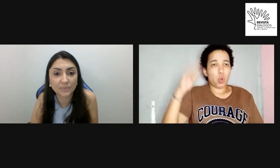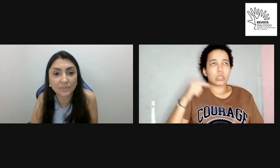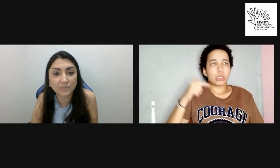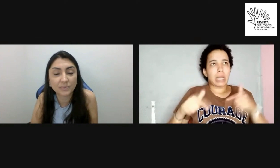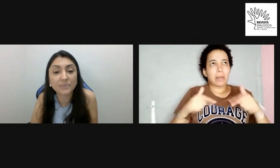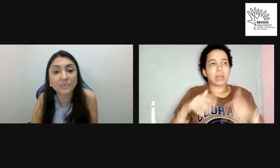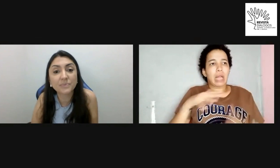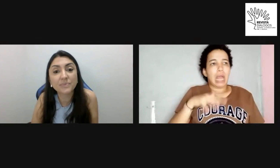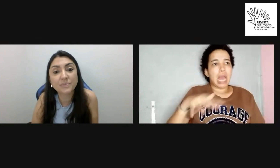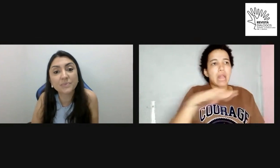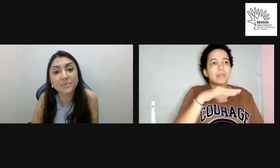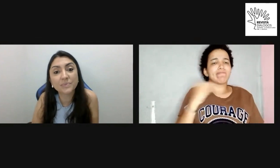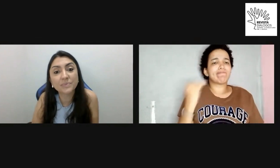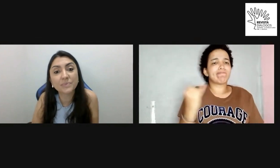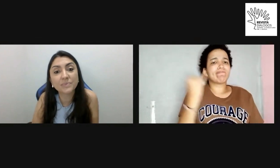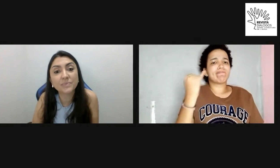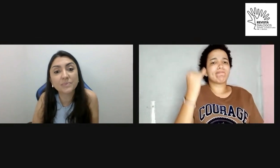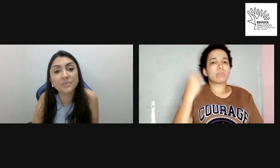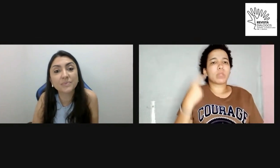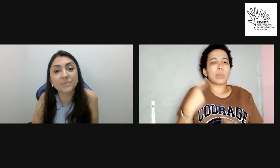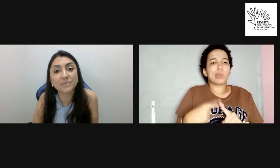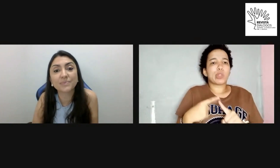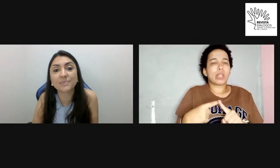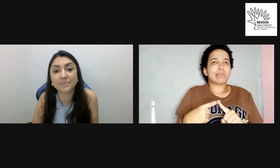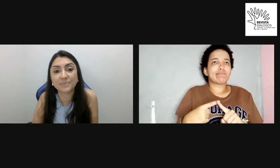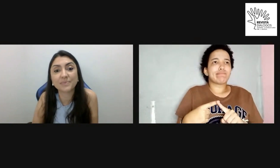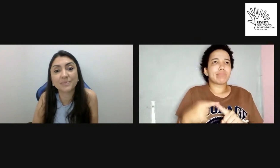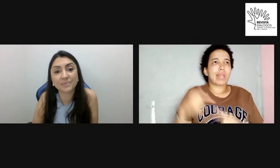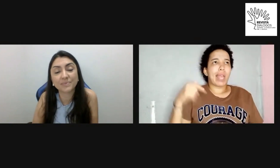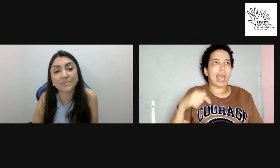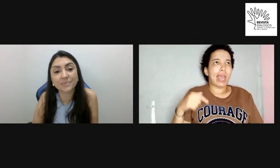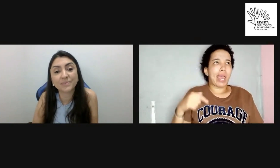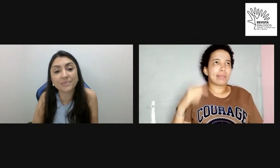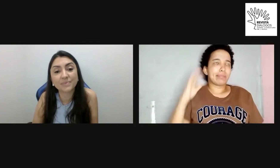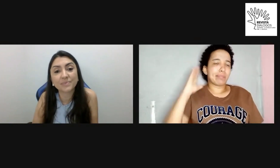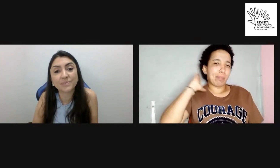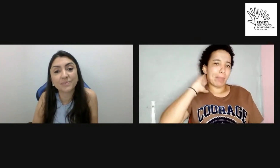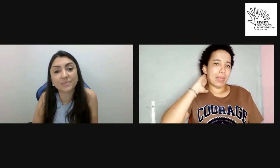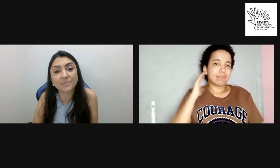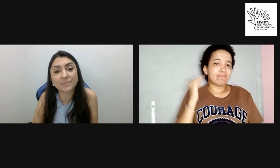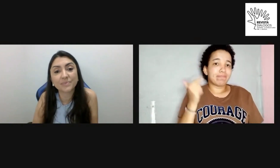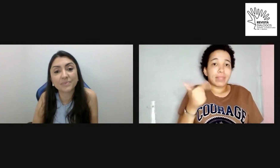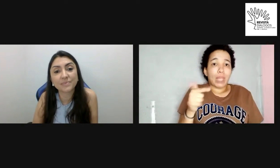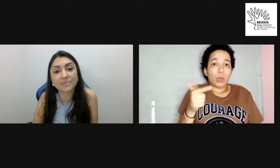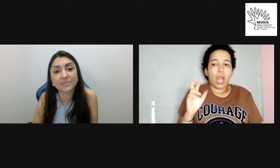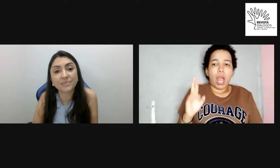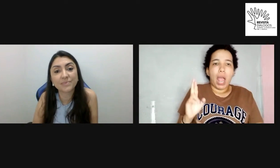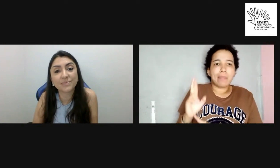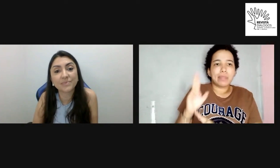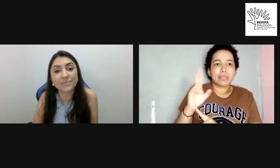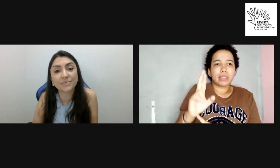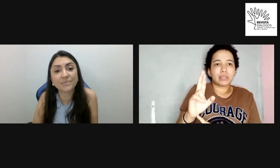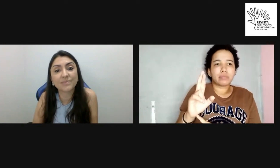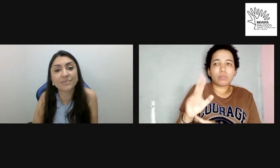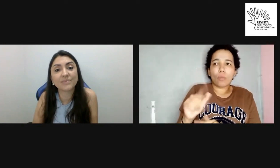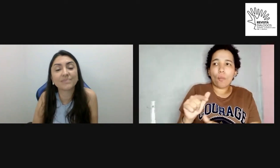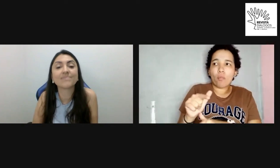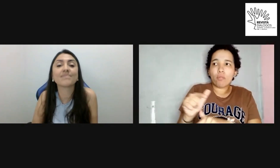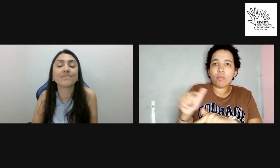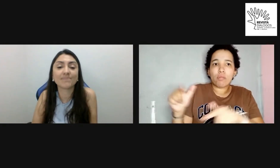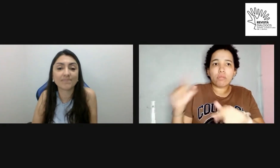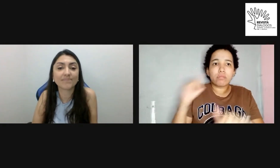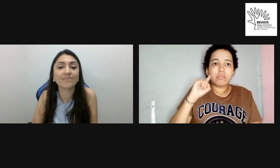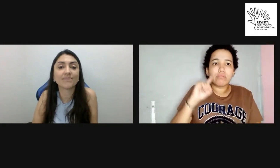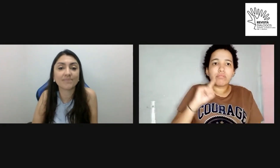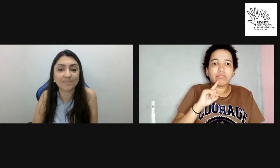O meu sonho é trabalhar nessa área. Eu acho muito importante porque aqui em Belém não tinha